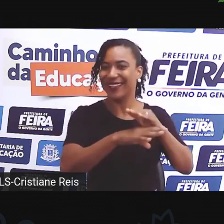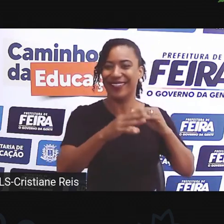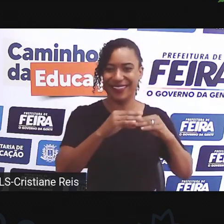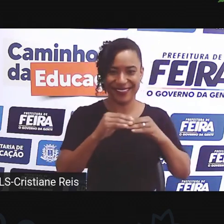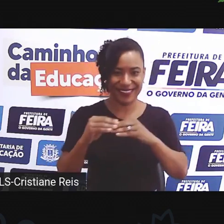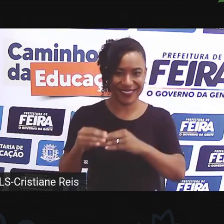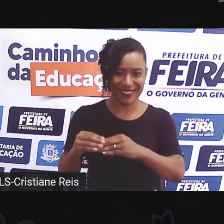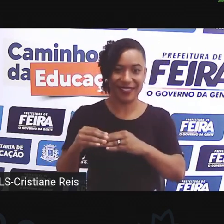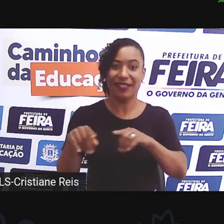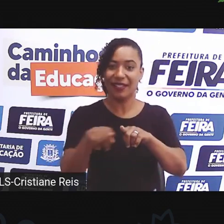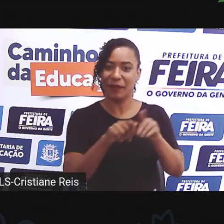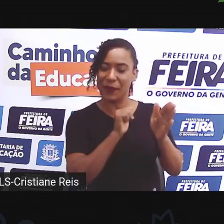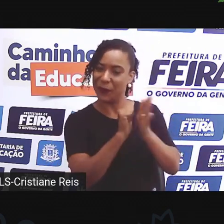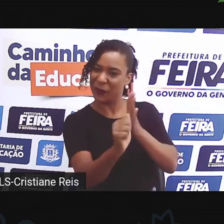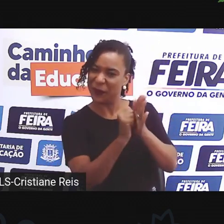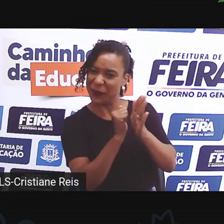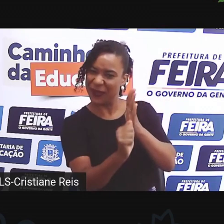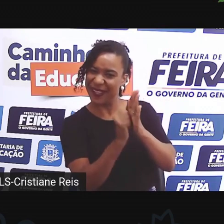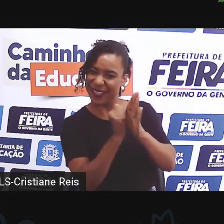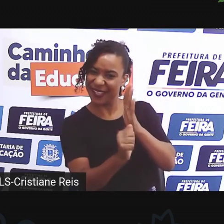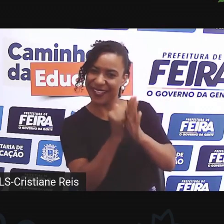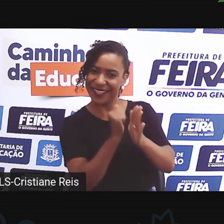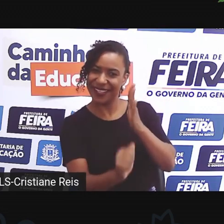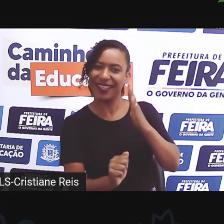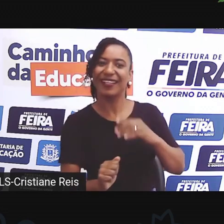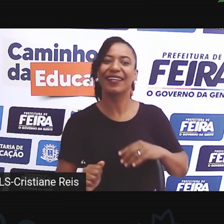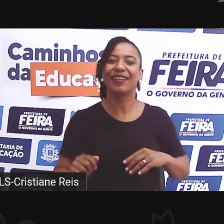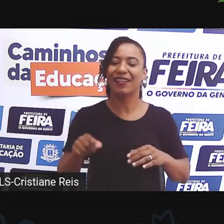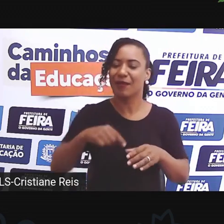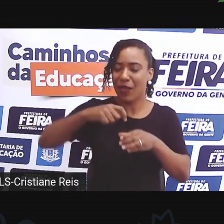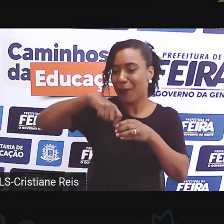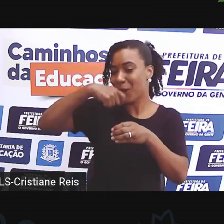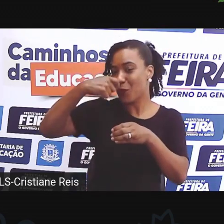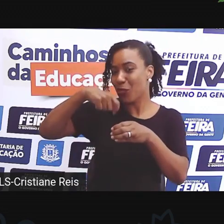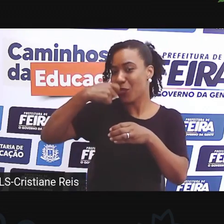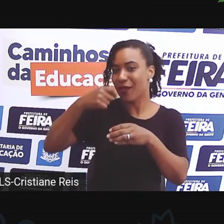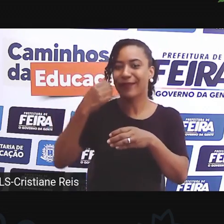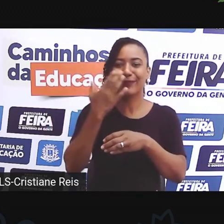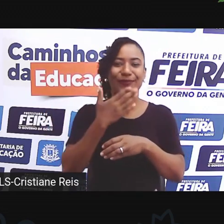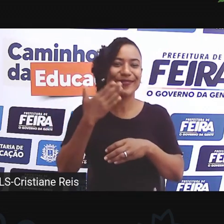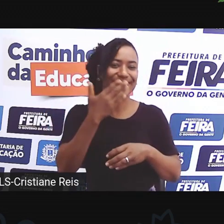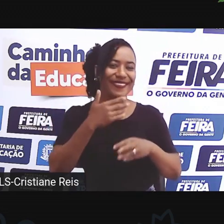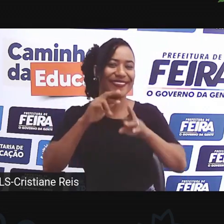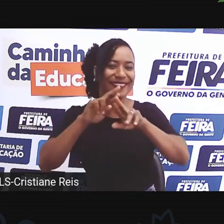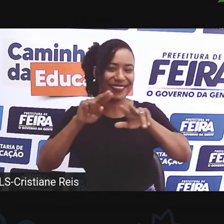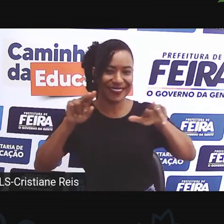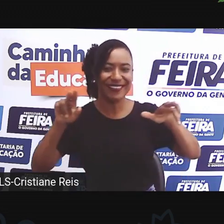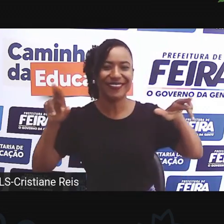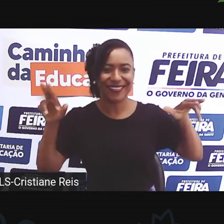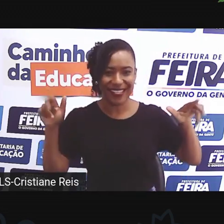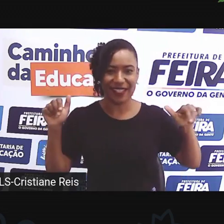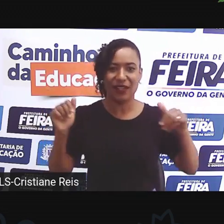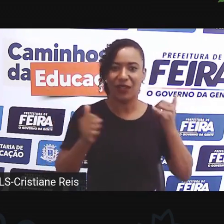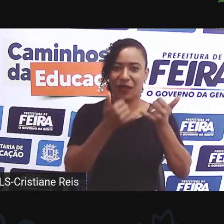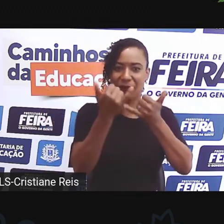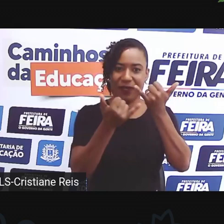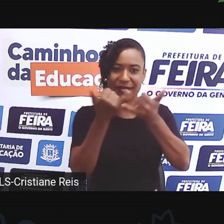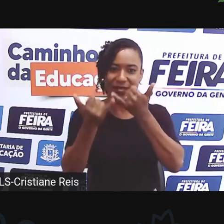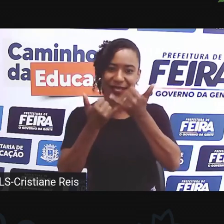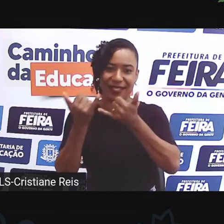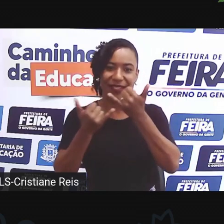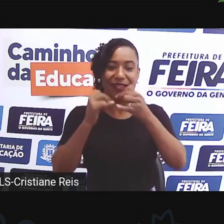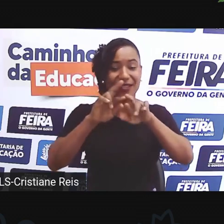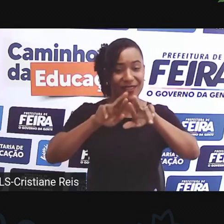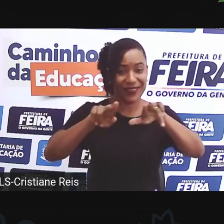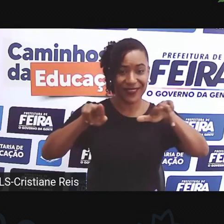um ralador, tem uma vasilhinha de sobremesa. E eu trouxe vários brinquedinhos, olha,